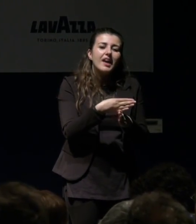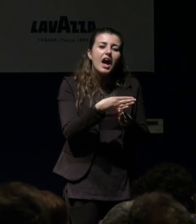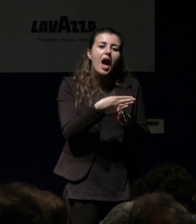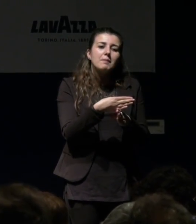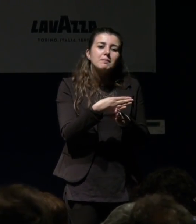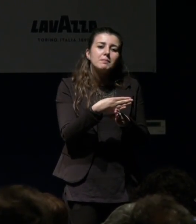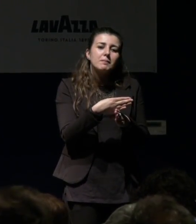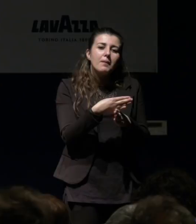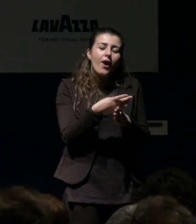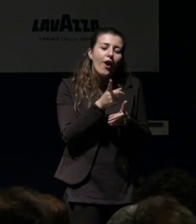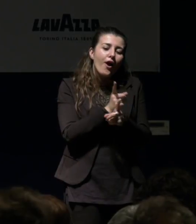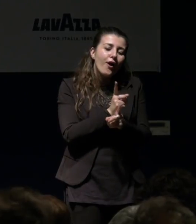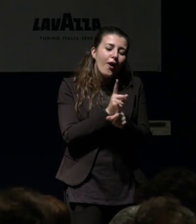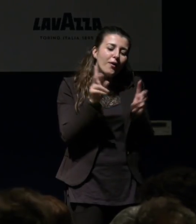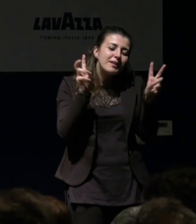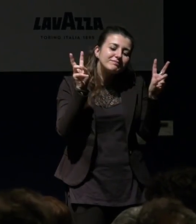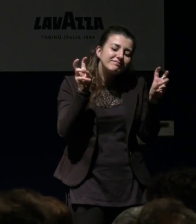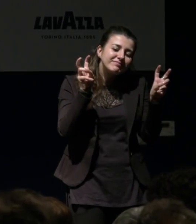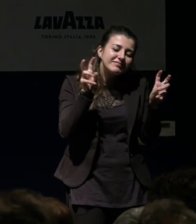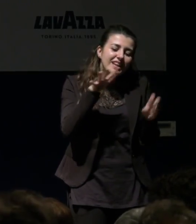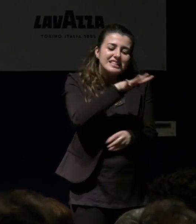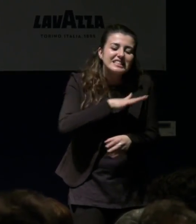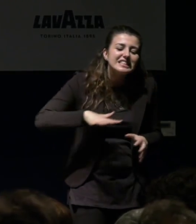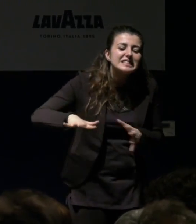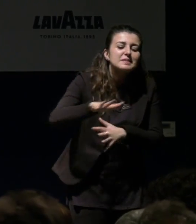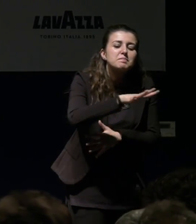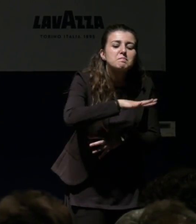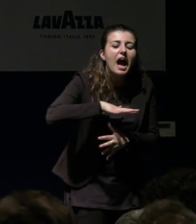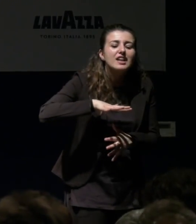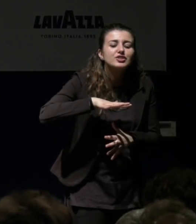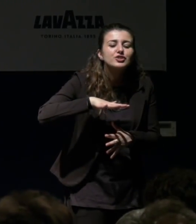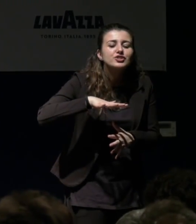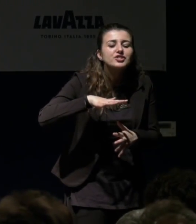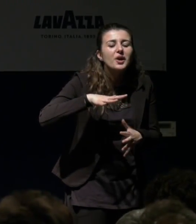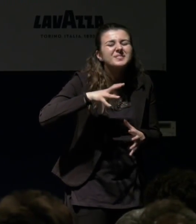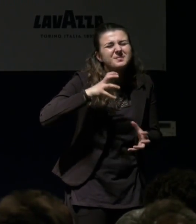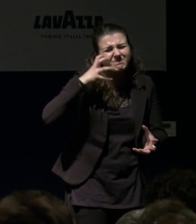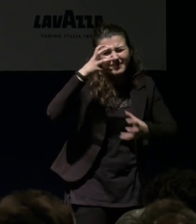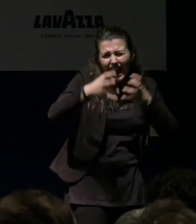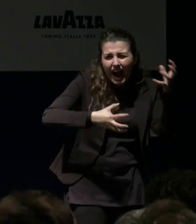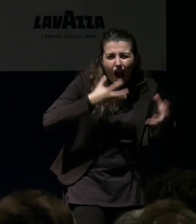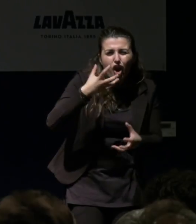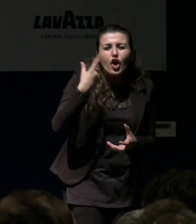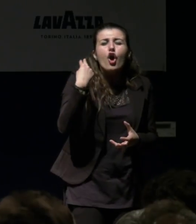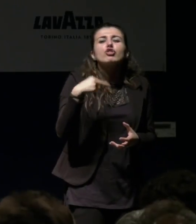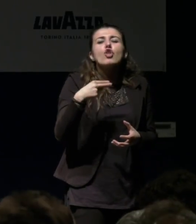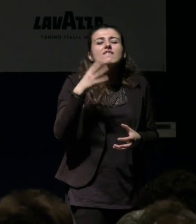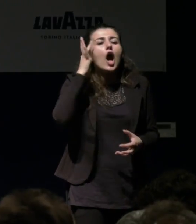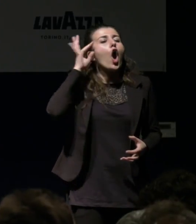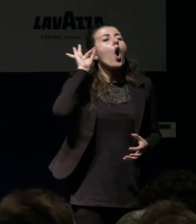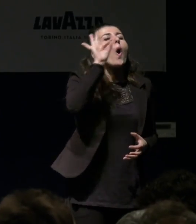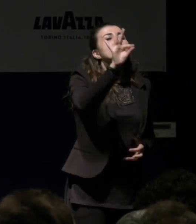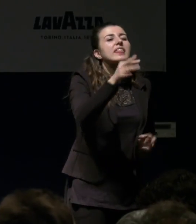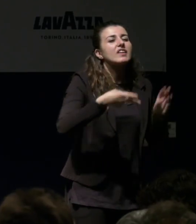questa sorta di spazio selvaggio cioè dove contano più gli obiettivi della